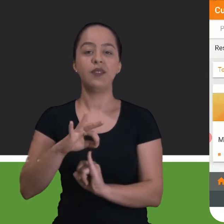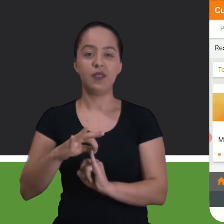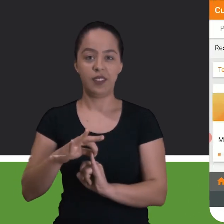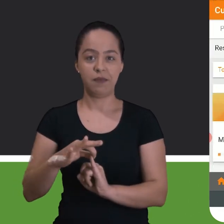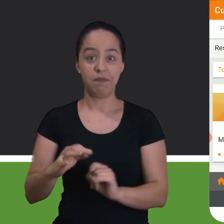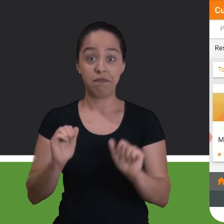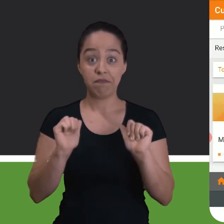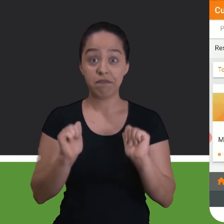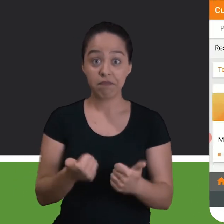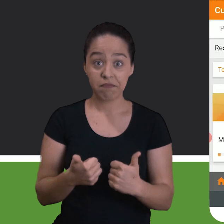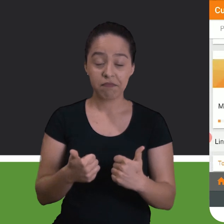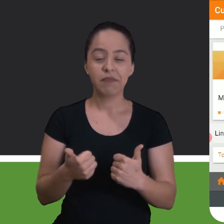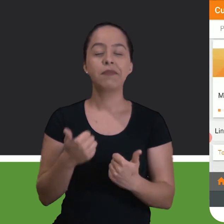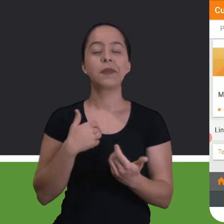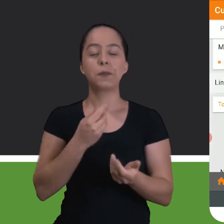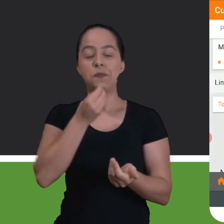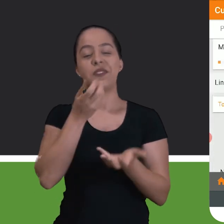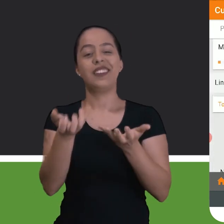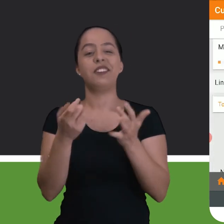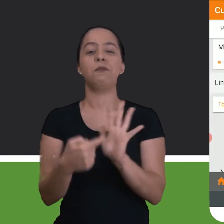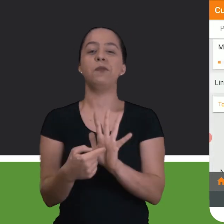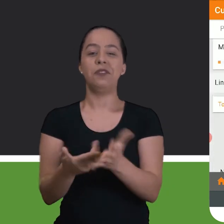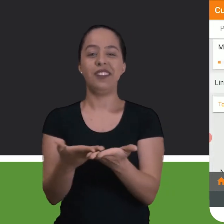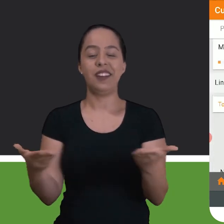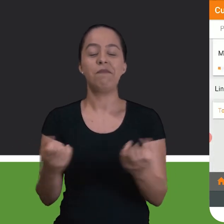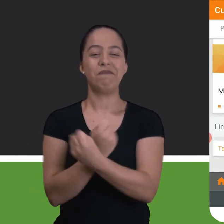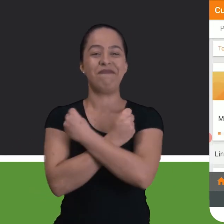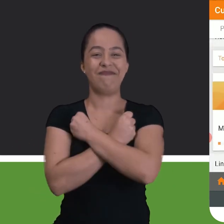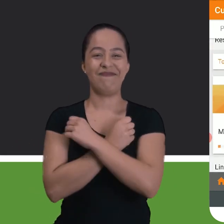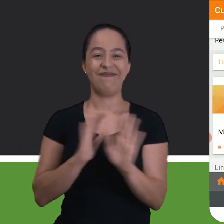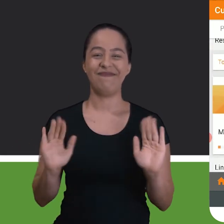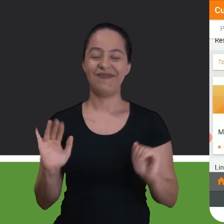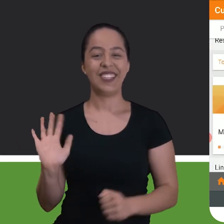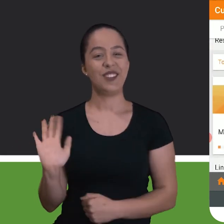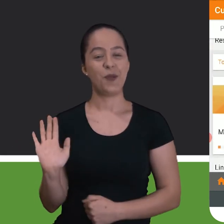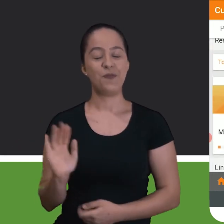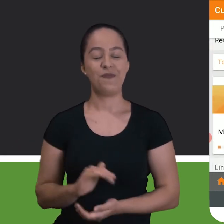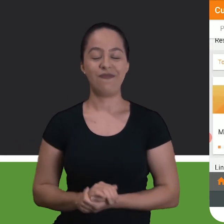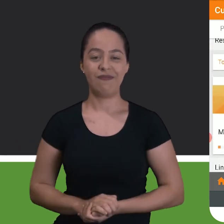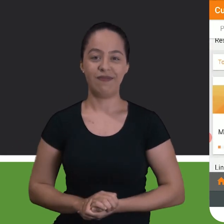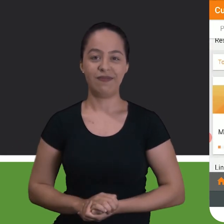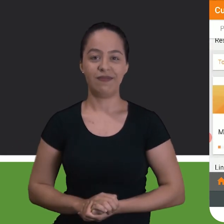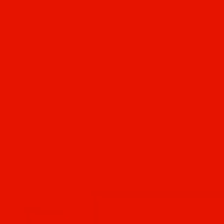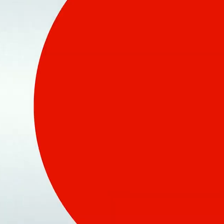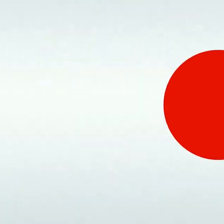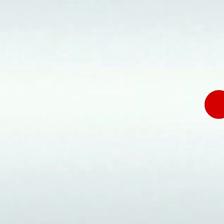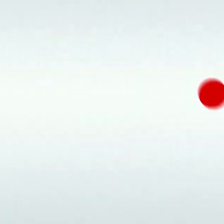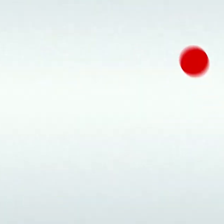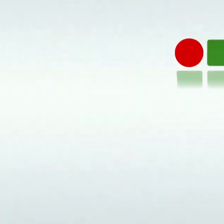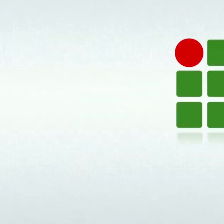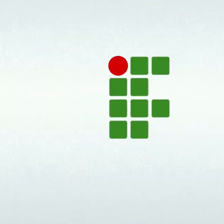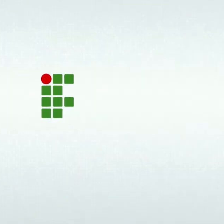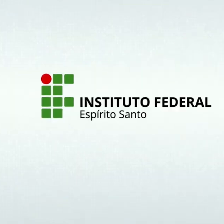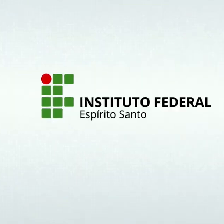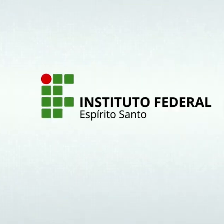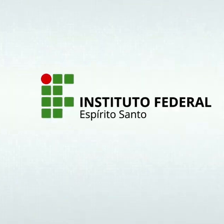do ifes certo é isso que eu queria mostrar para vocês um abraço tchau